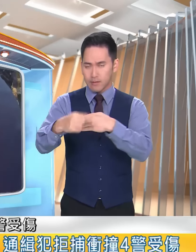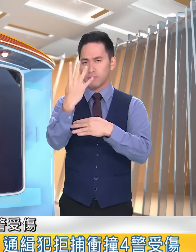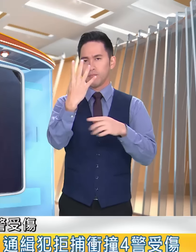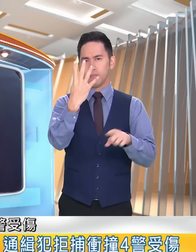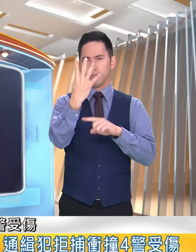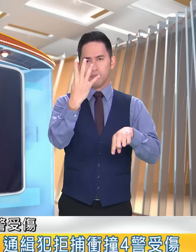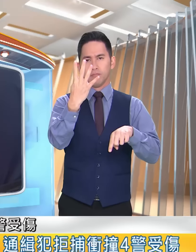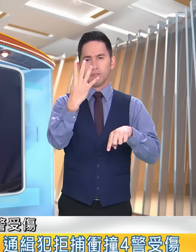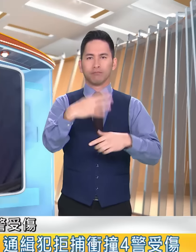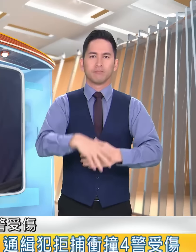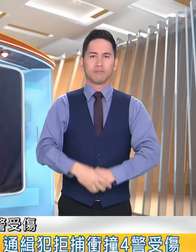伤。